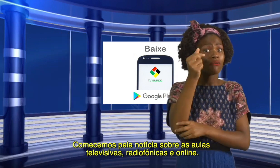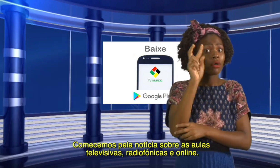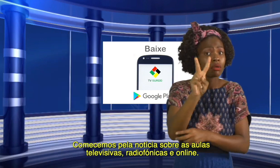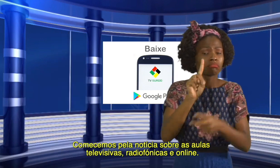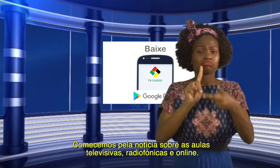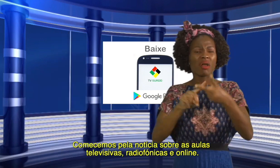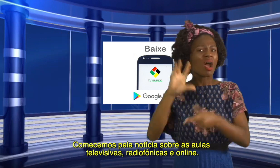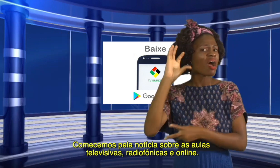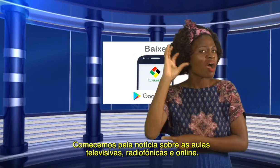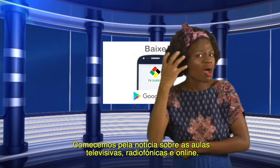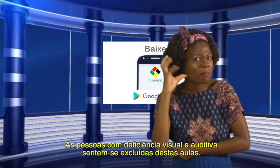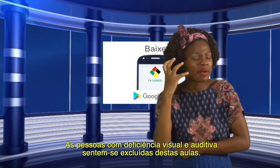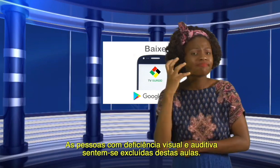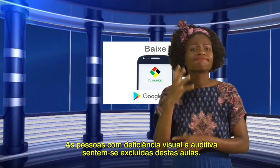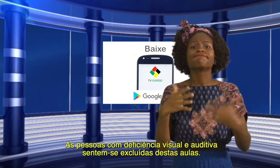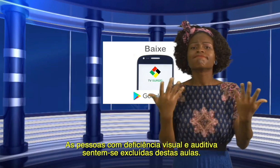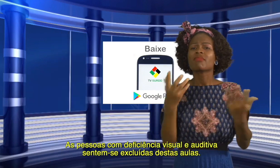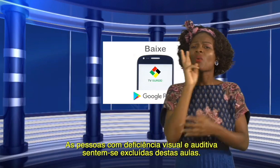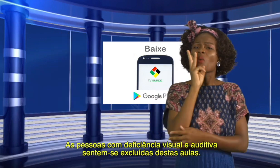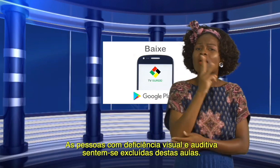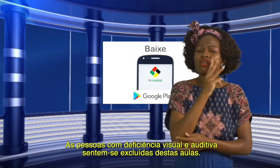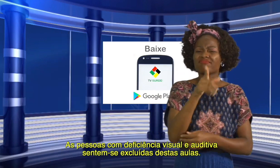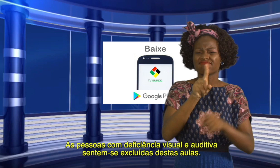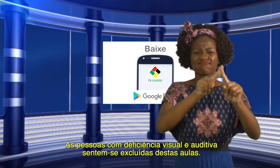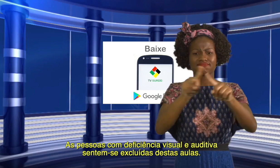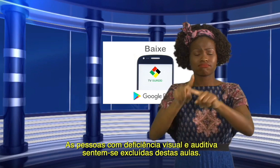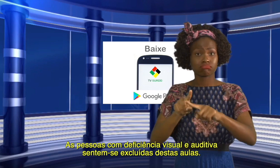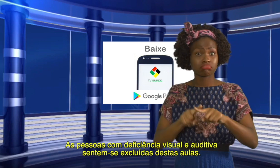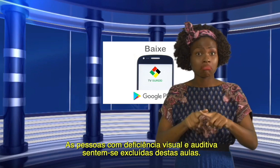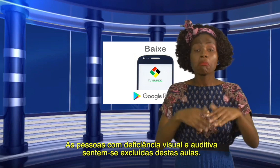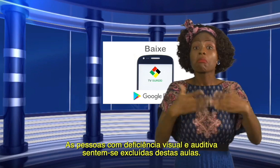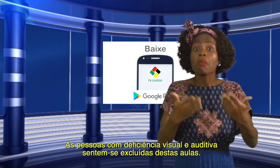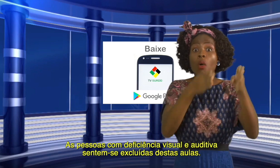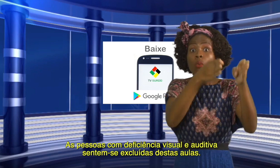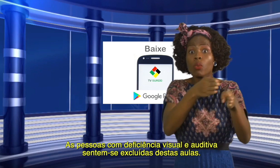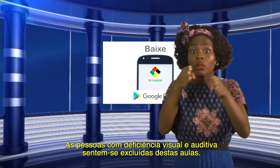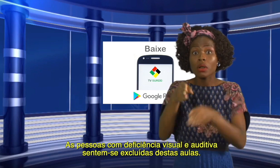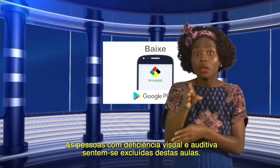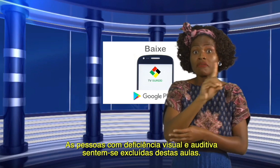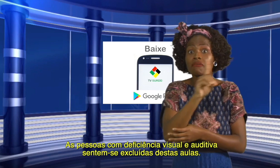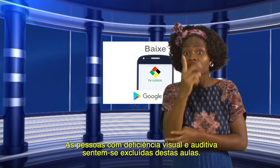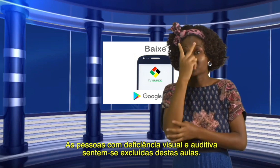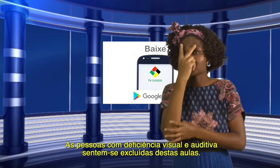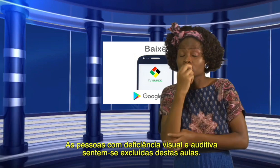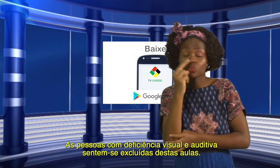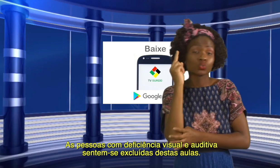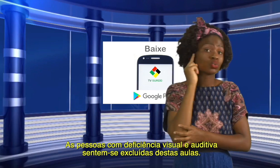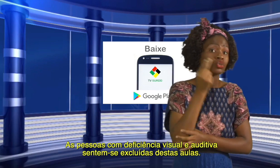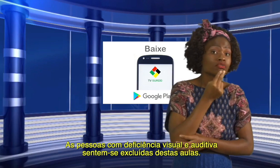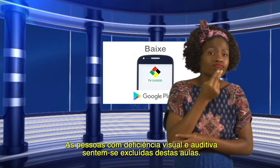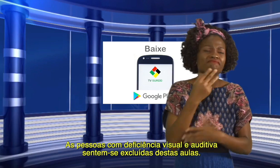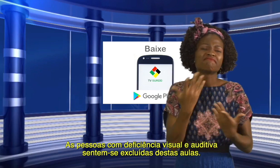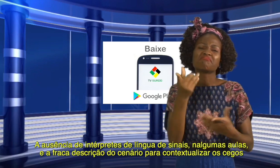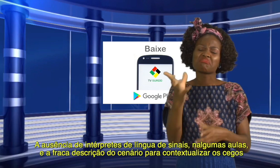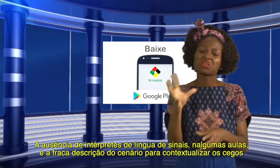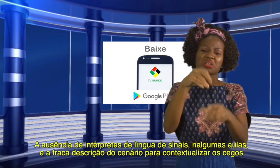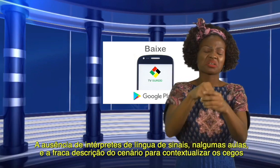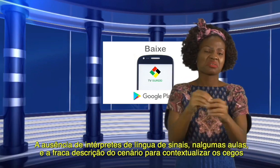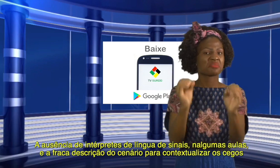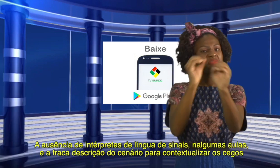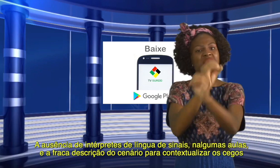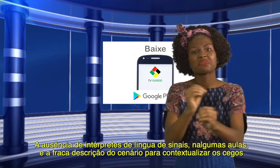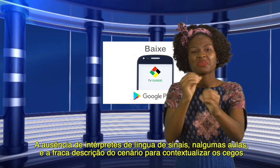radiofônicas e online. As pessoas com deficiência visual e auditiva sentem-se excluídas destas aulas.